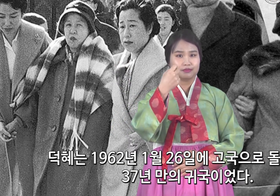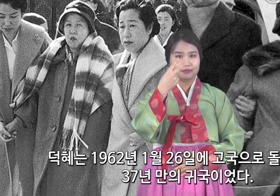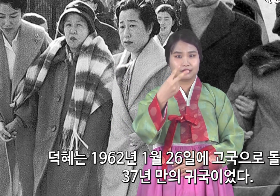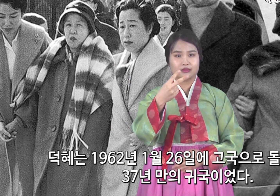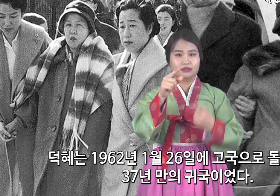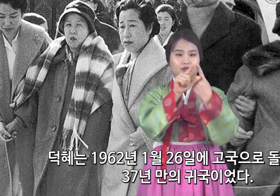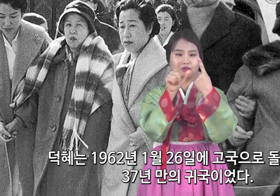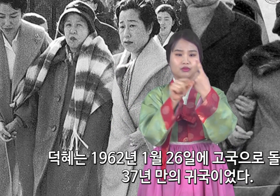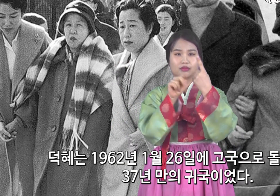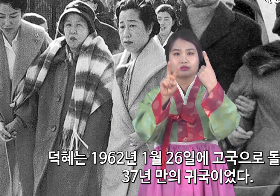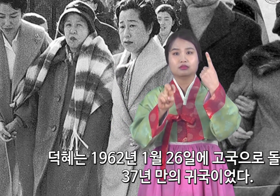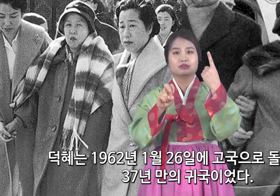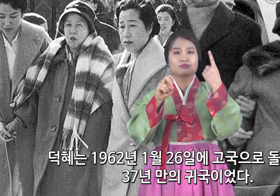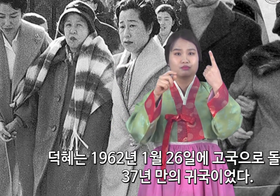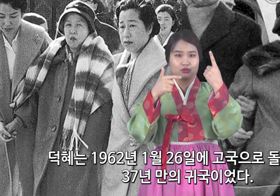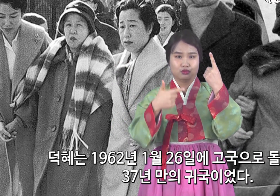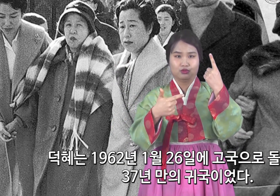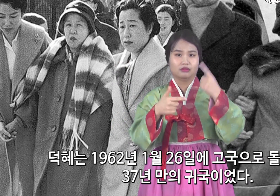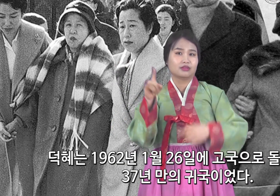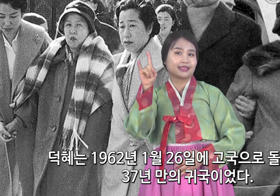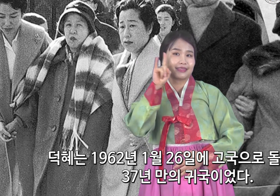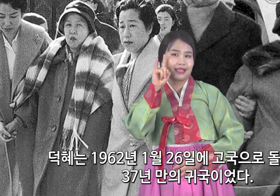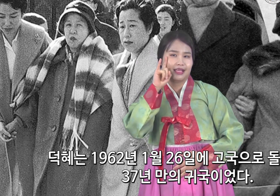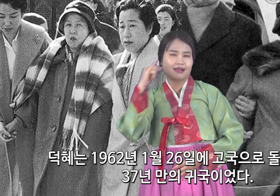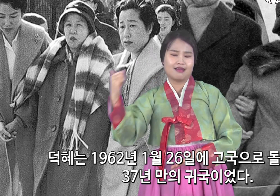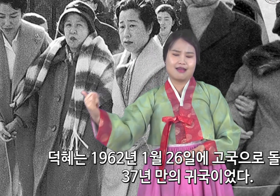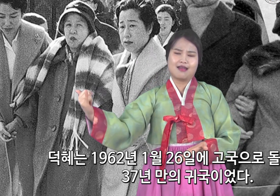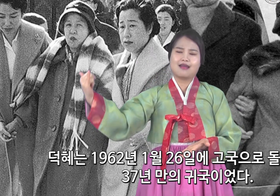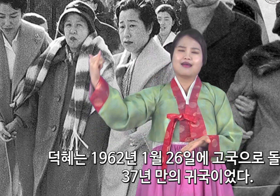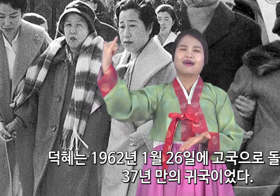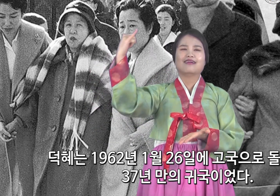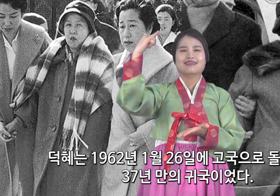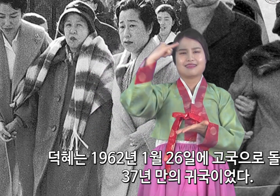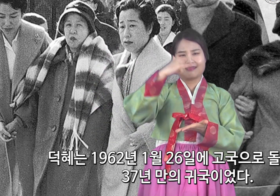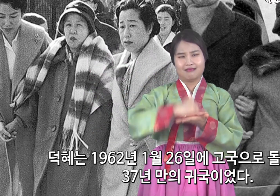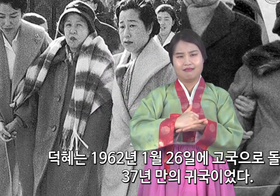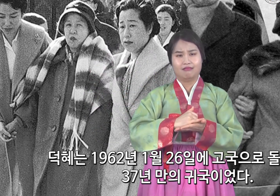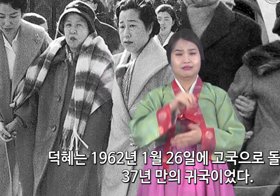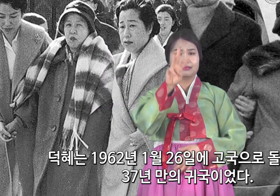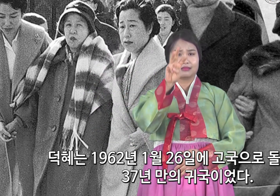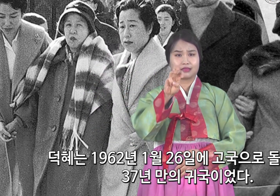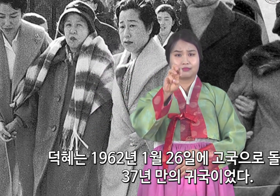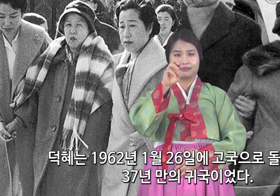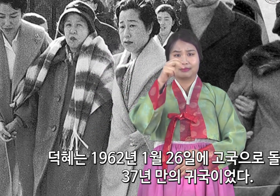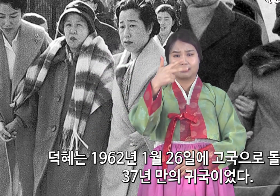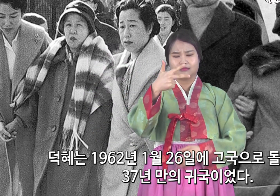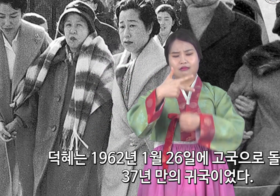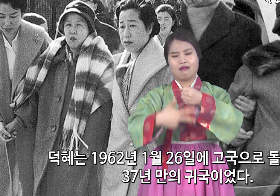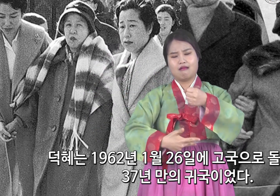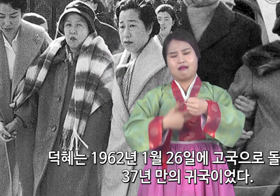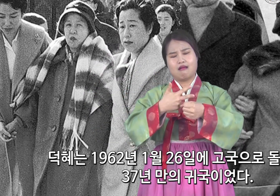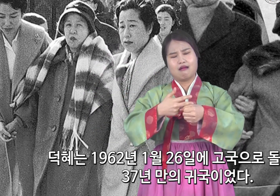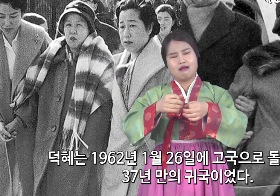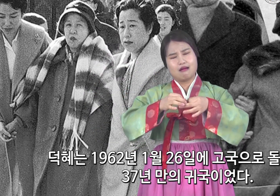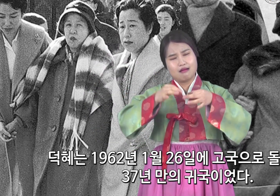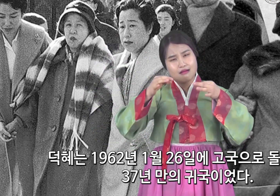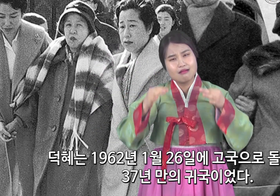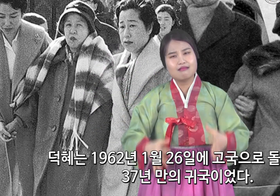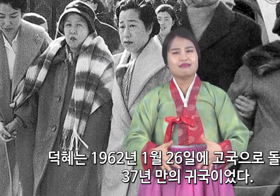덕혜는 1962년 1월 26일에 고국으로 돌아왔다.